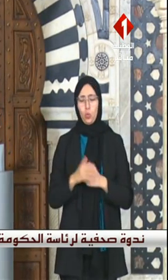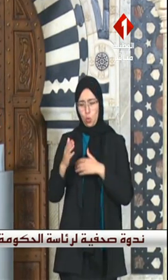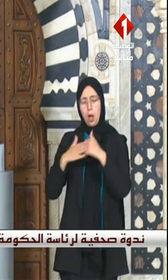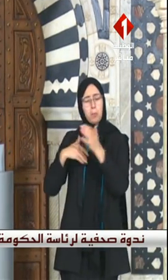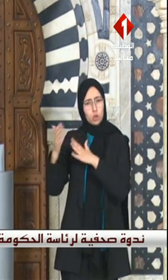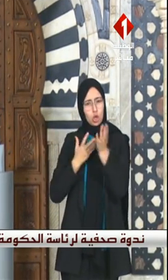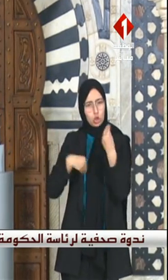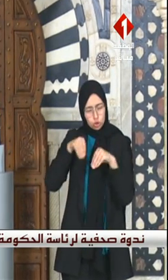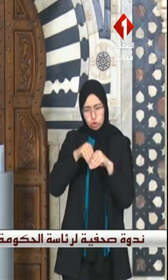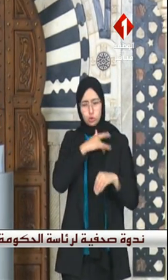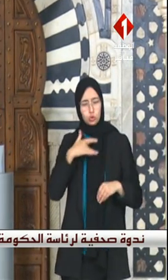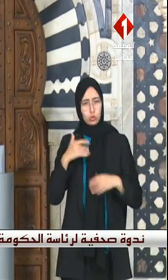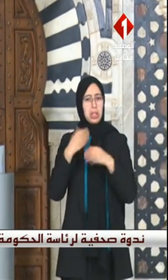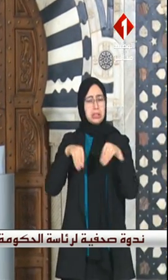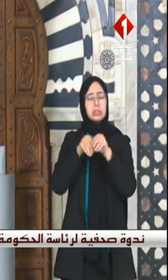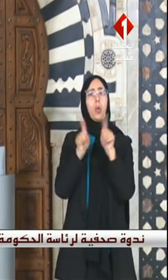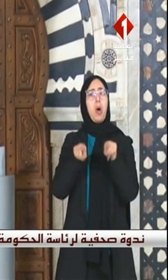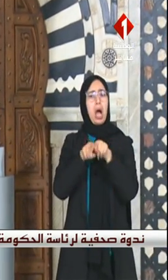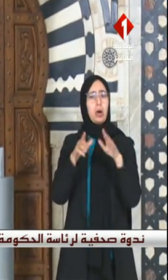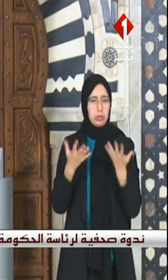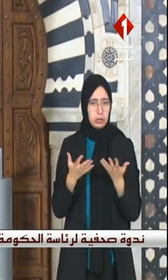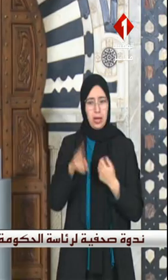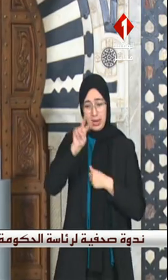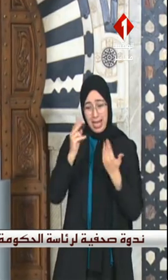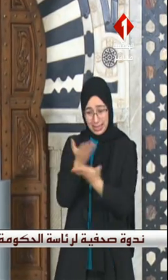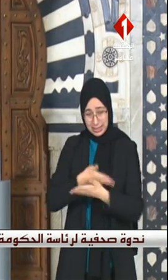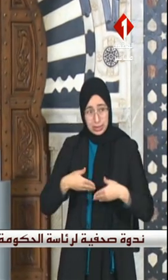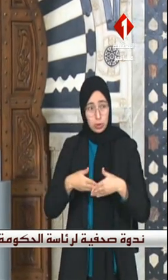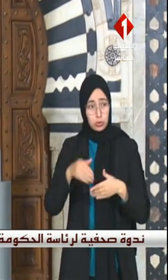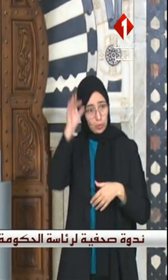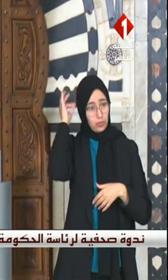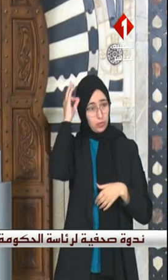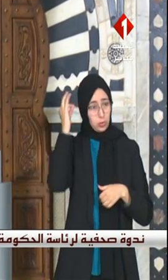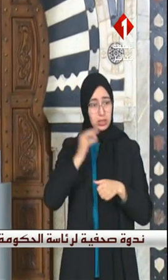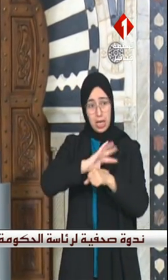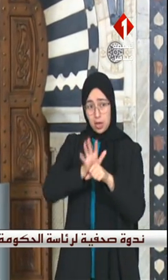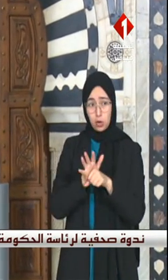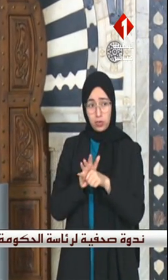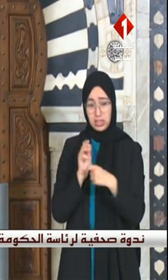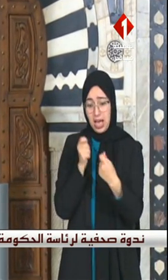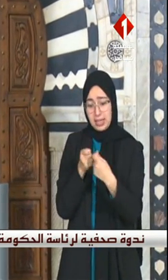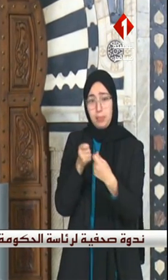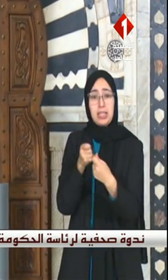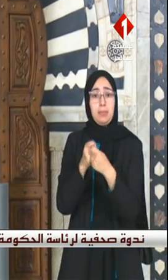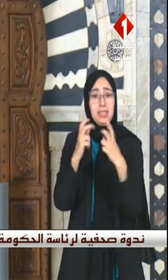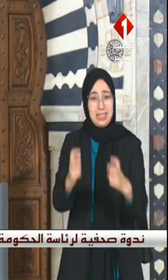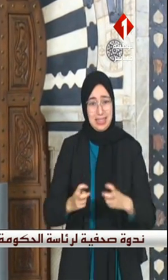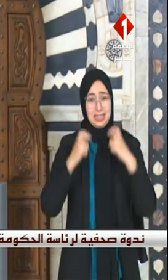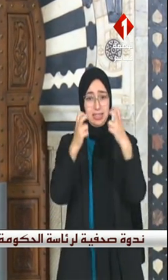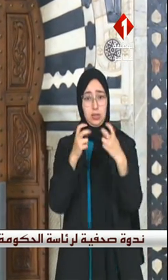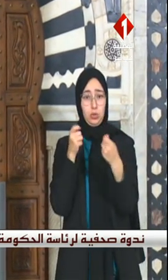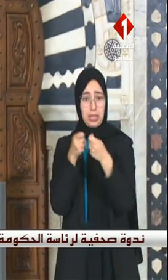استشفائية لوزارة الصحة، احنا نتفاعلوا مع الوضع الوبائي ونتبعوه ونتأقلموا معاه ونطوروا في